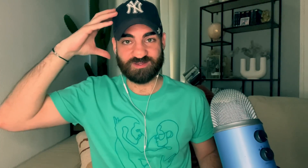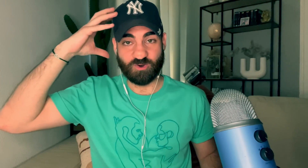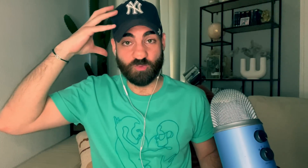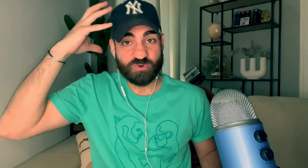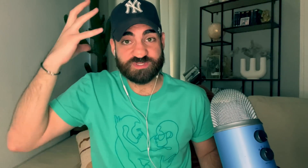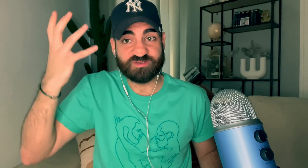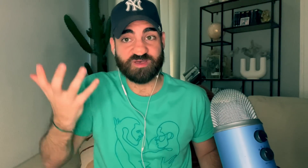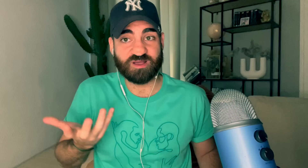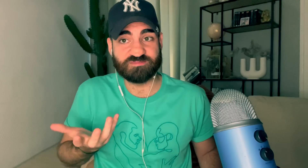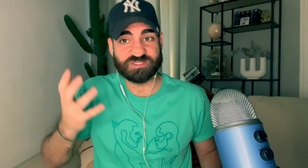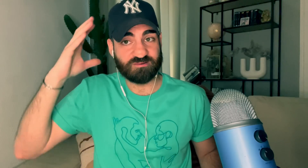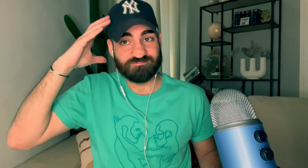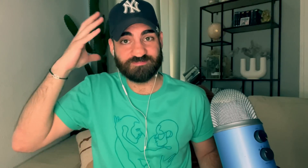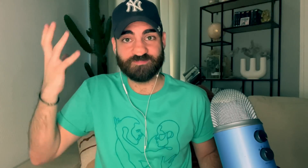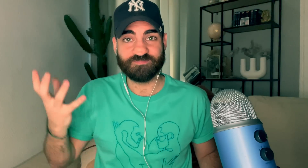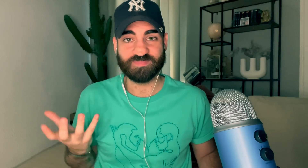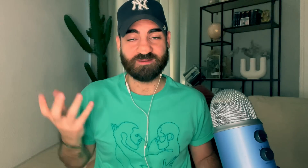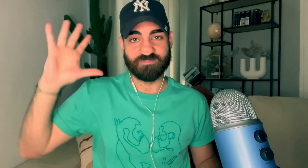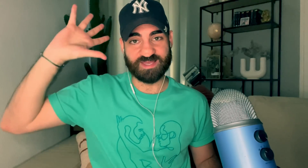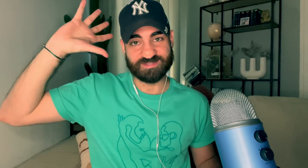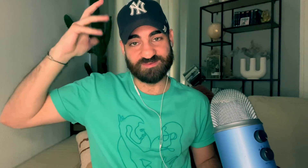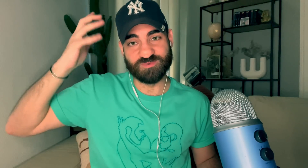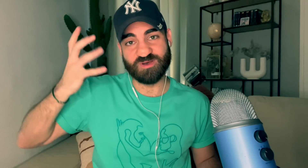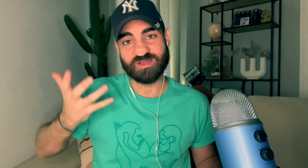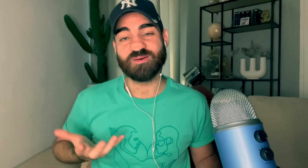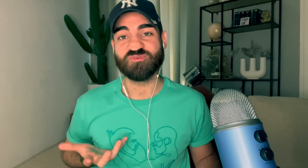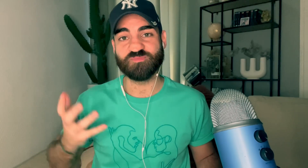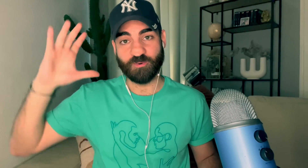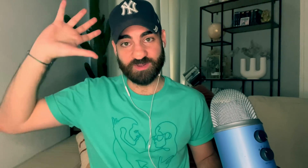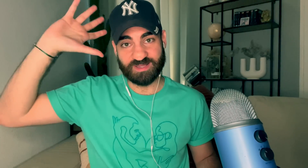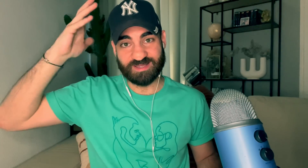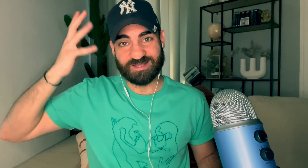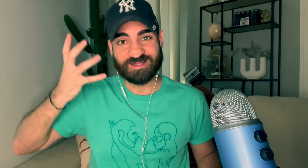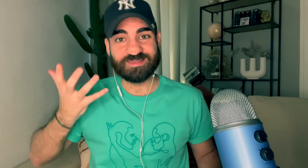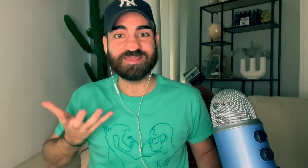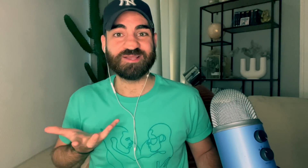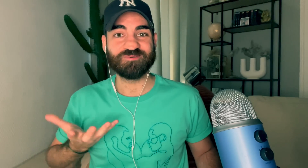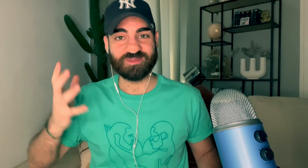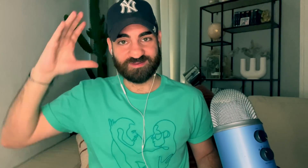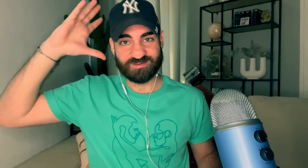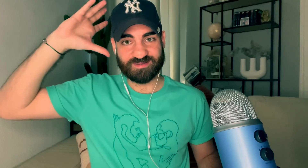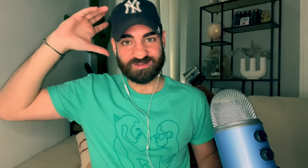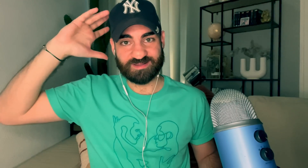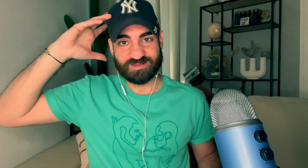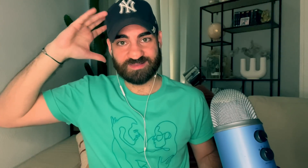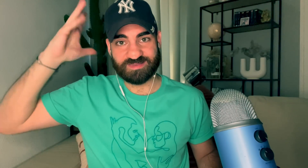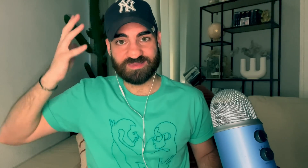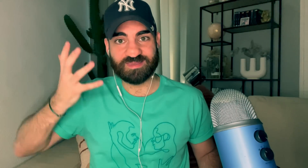On peut aussi faire comme ça. Mais c'est mieux avec un mouvement. Drag queen. Drag